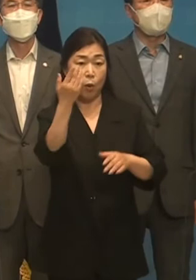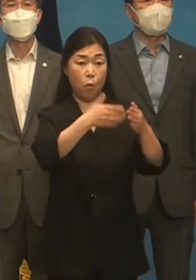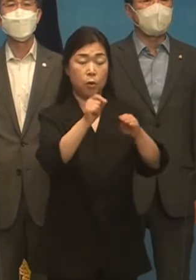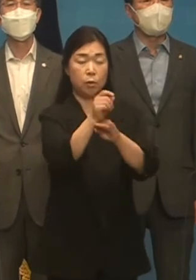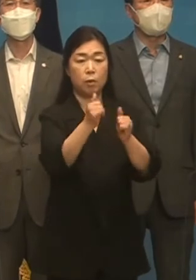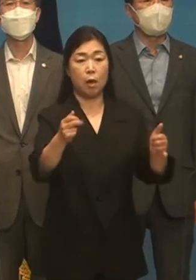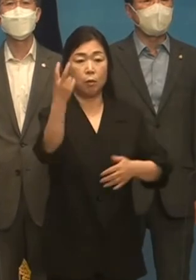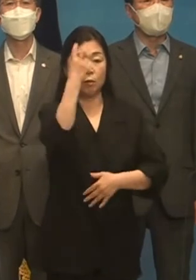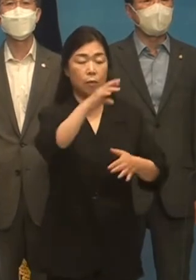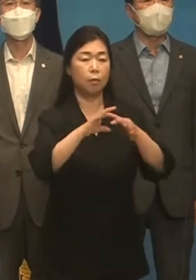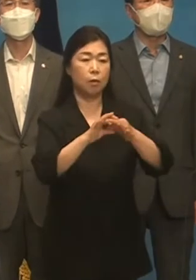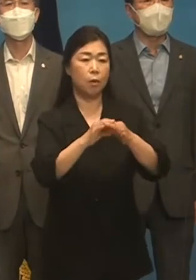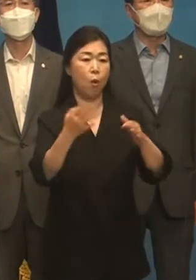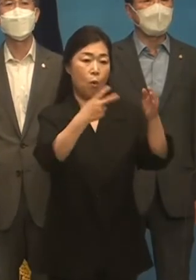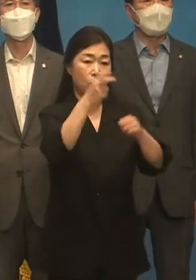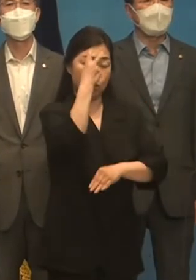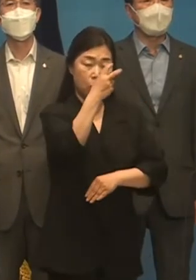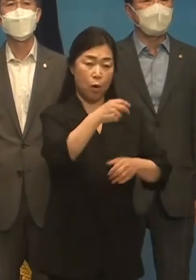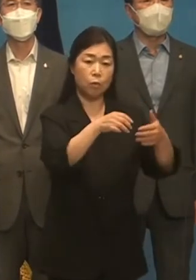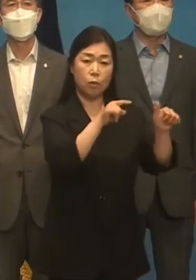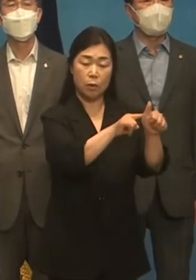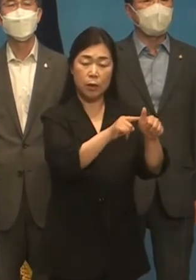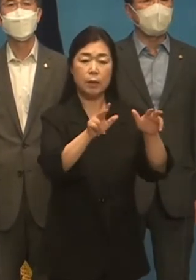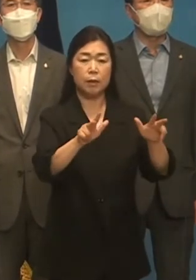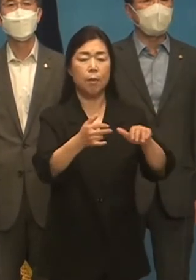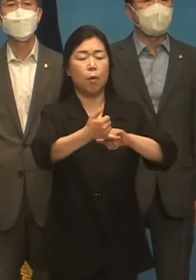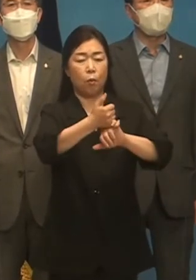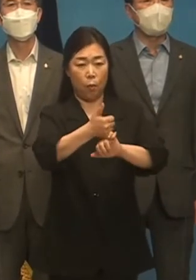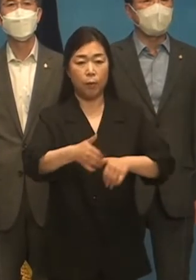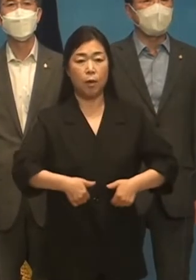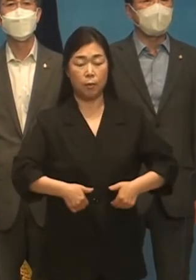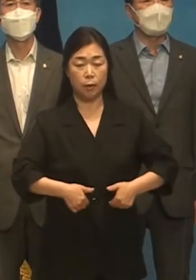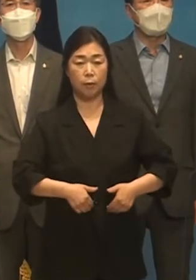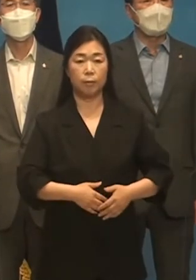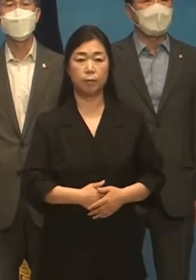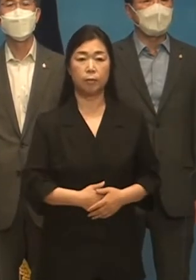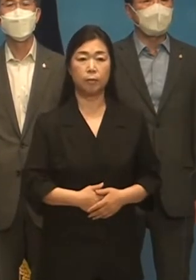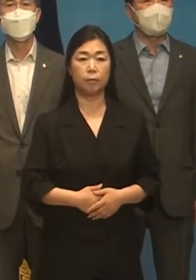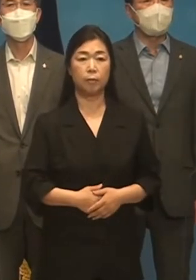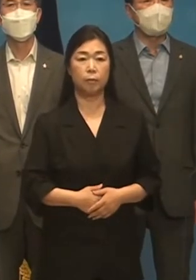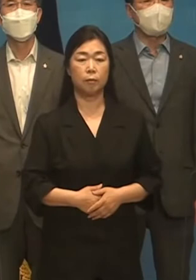조사를 통해서 공수처 수사가 반드시 필요합니다.